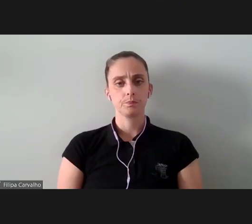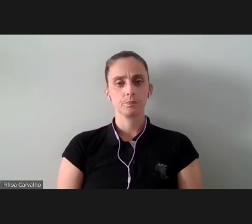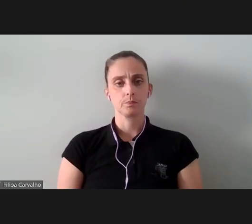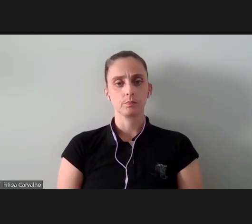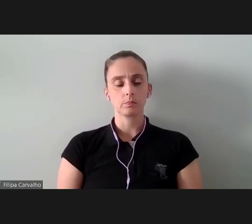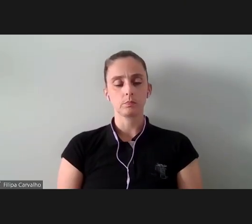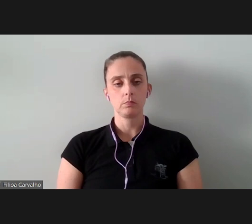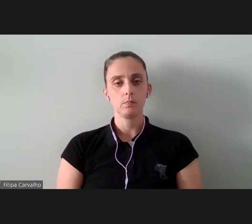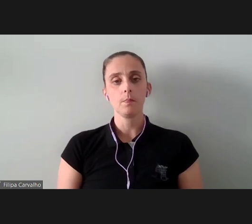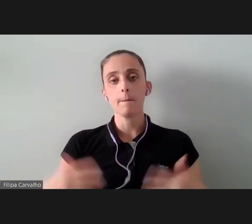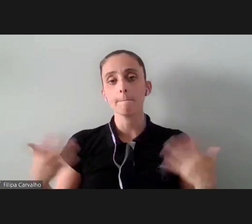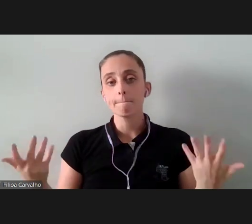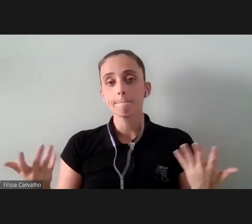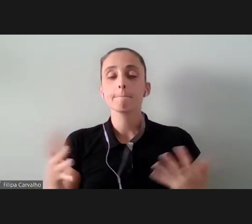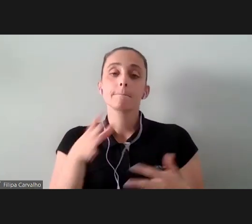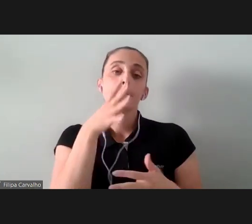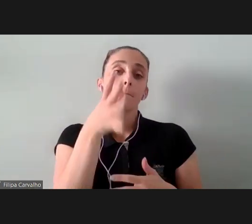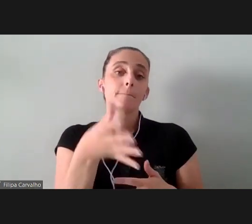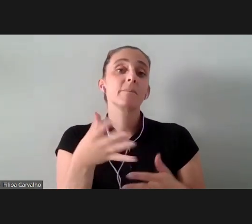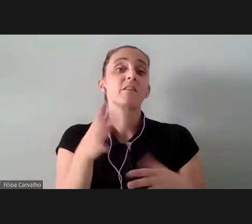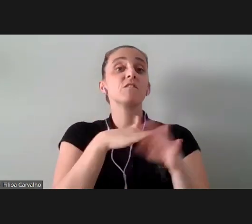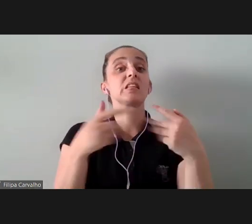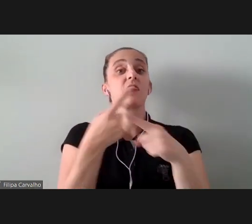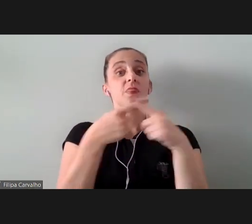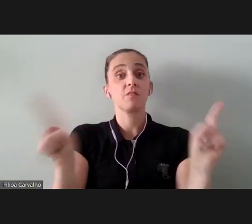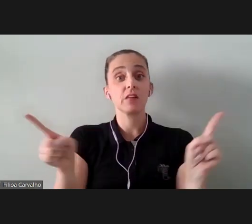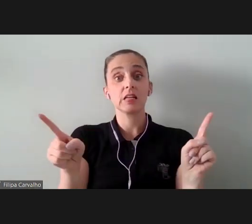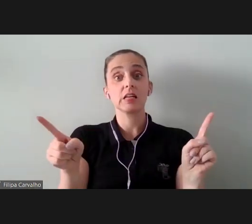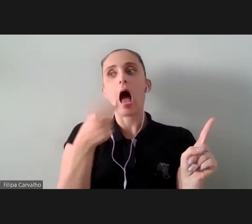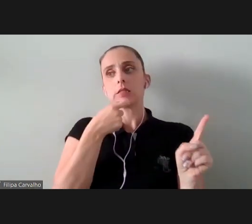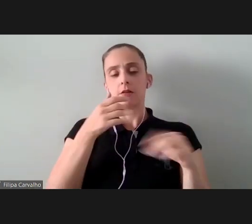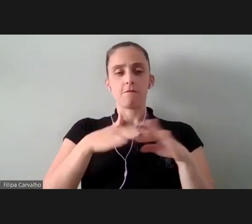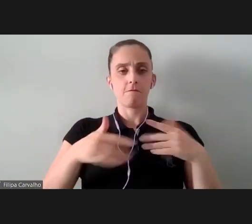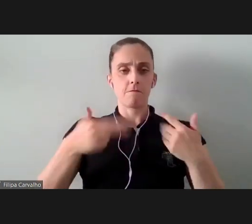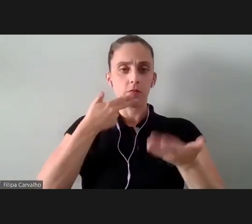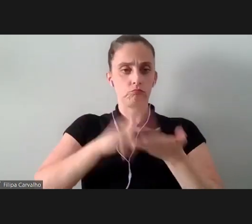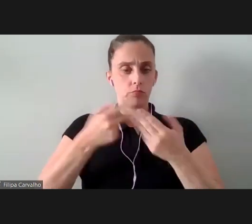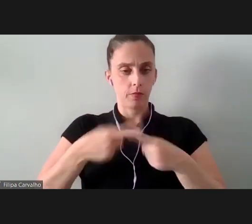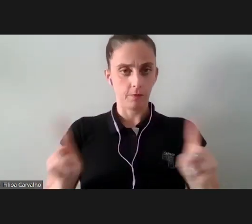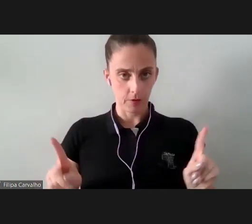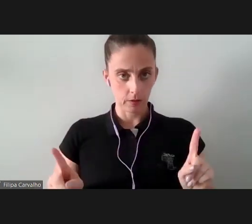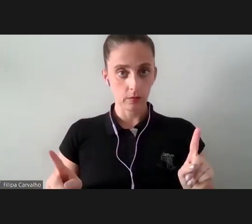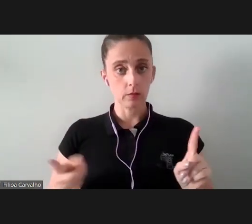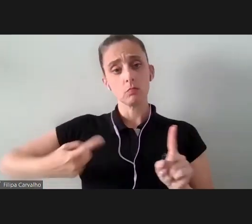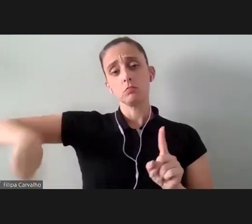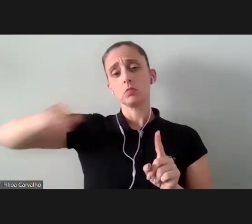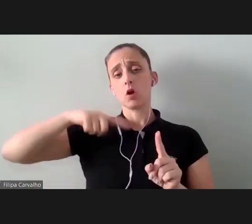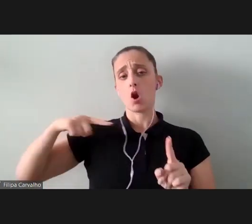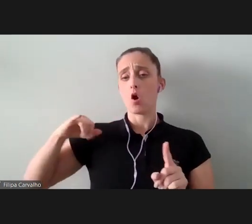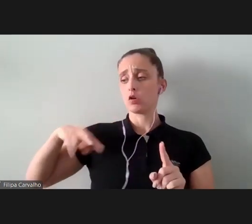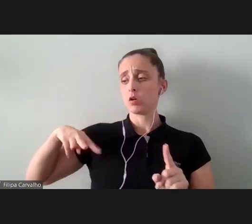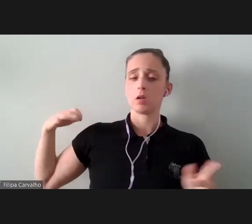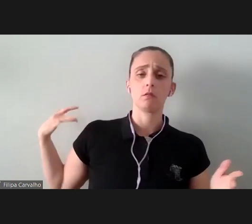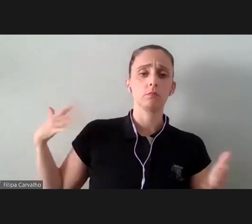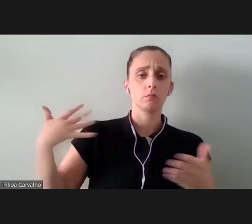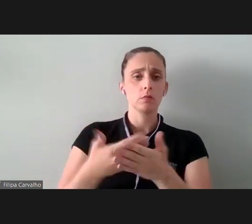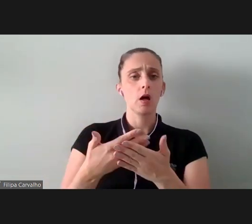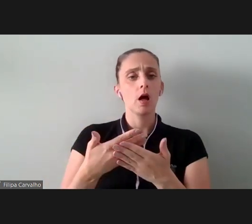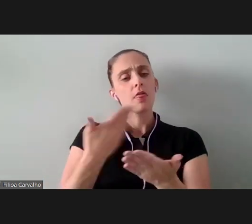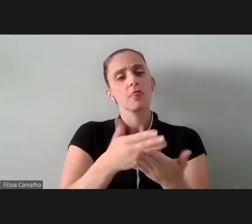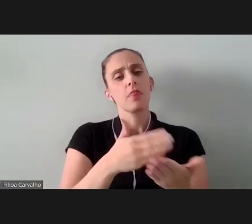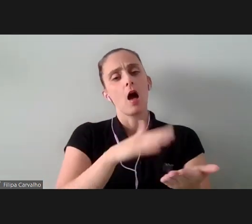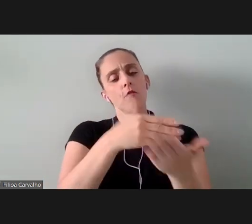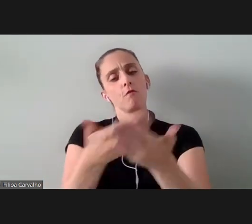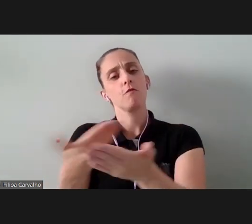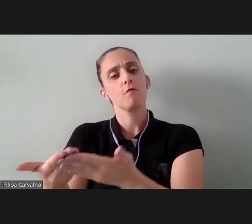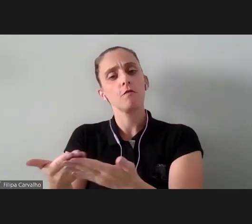que fazer a diferença só se faz fazendo diferente. E a forma como nós temos procurado construir a oferta é per si, ou